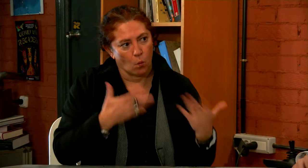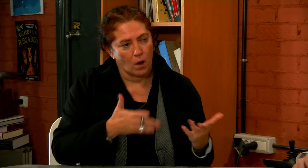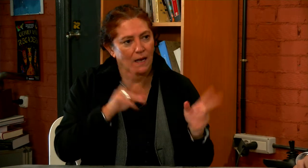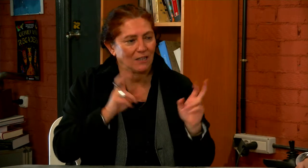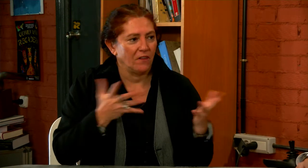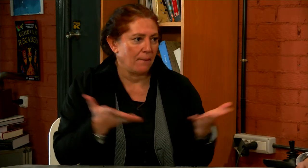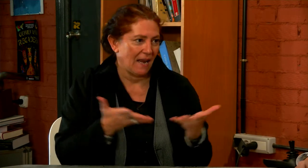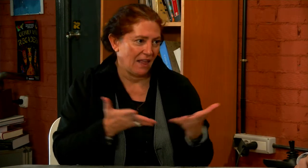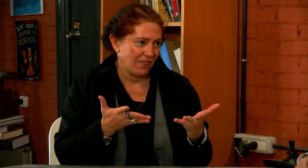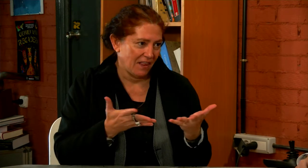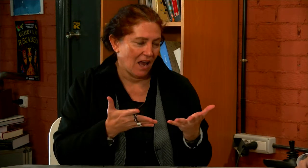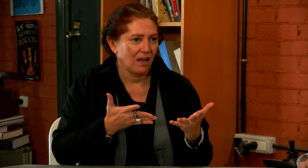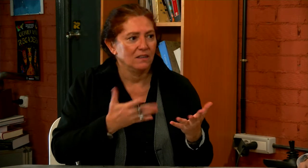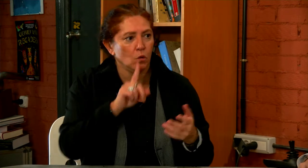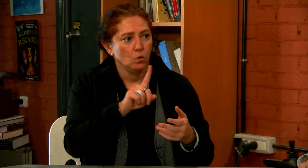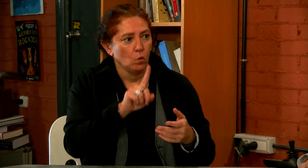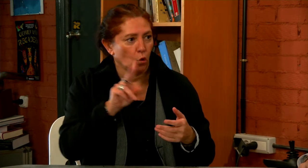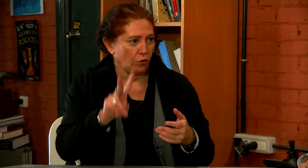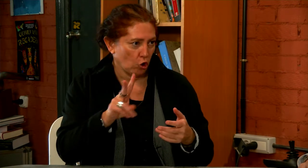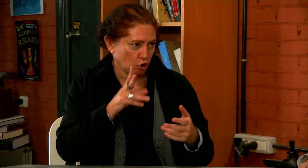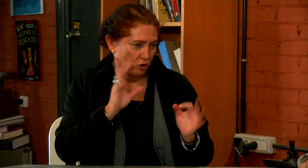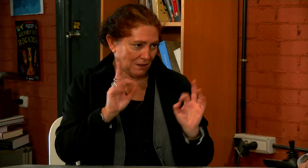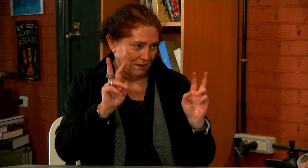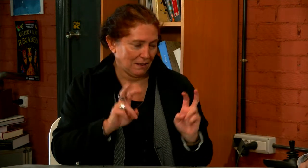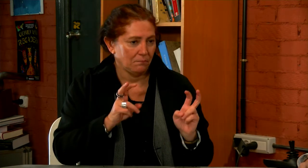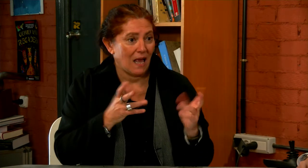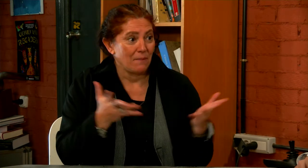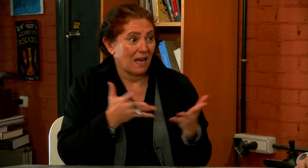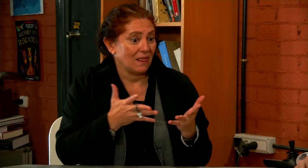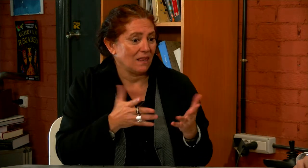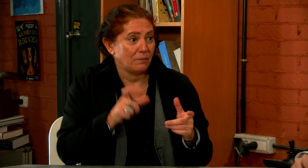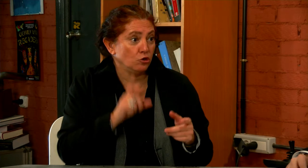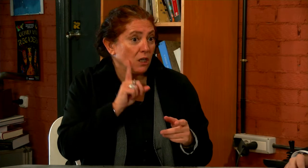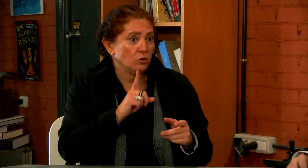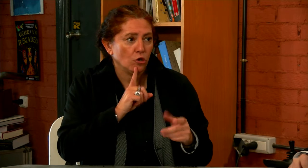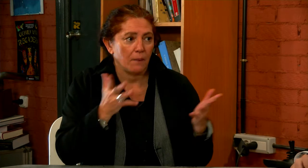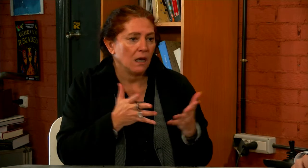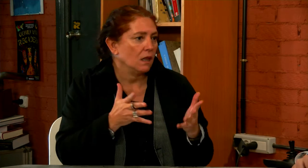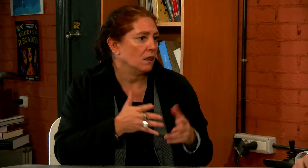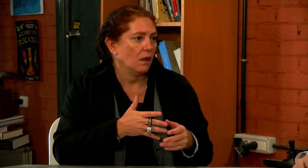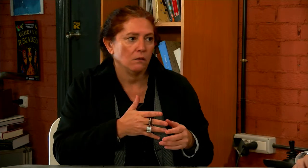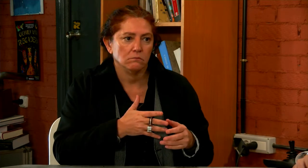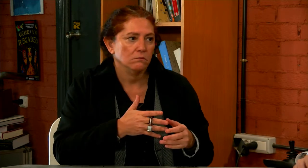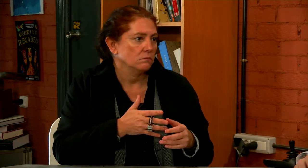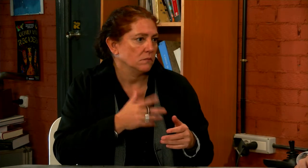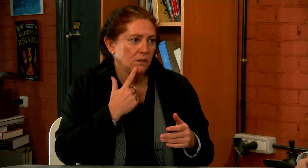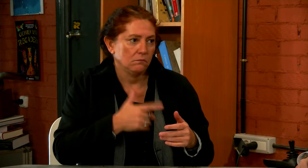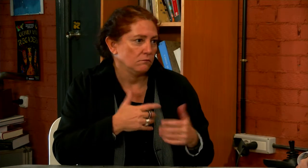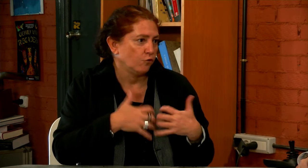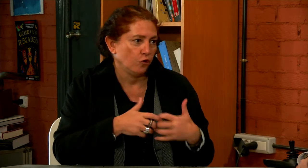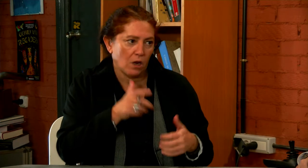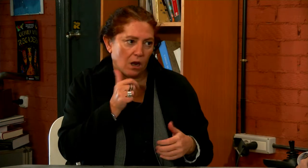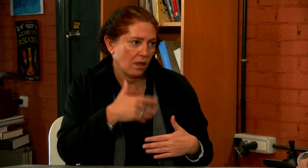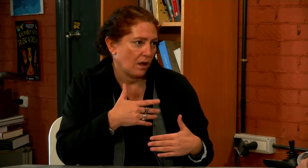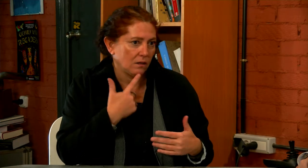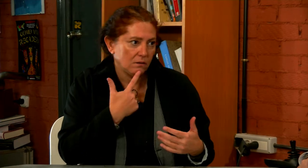el despertar cuáles eran las necesidades de nuestro colectivo, sobre todo específicos en caso de emergencias, cuando tenemos que llamar a 112, que